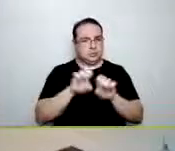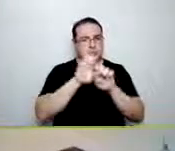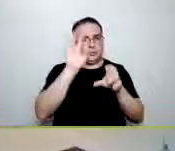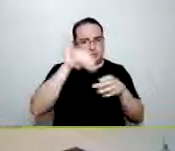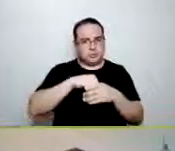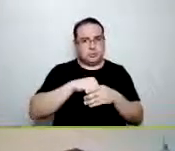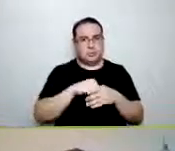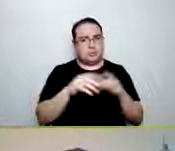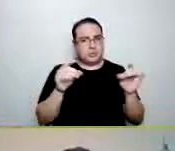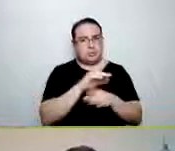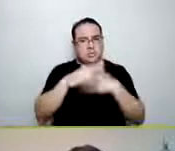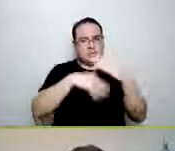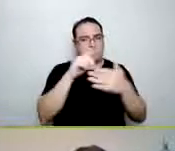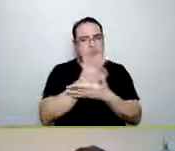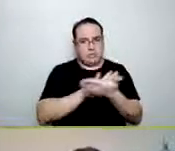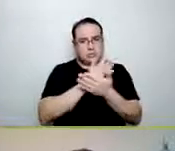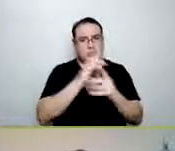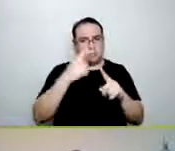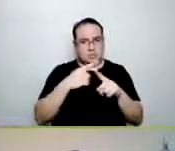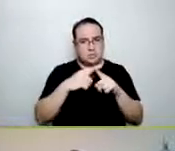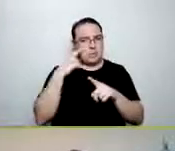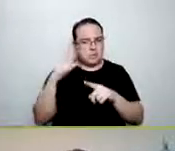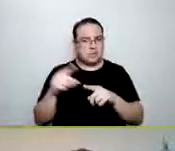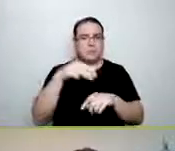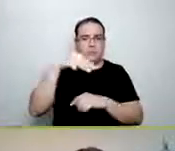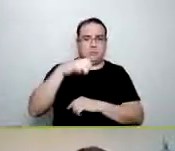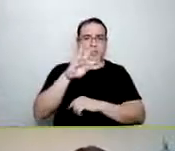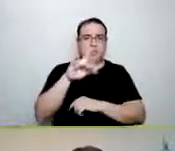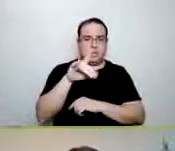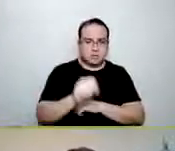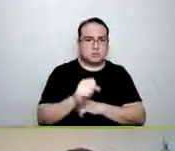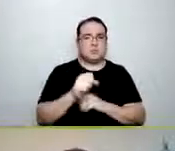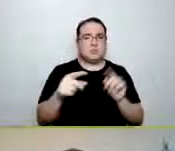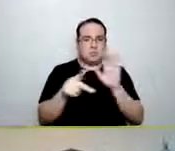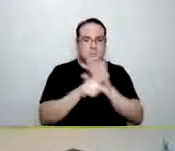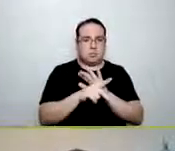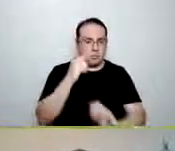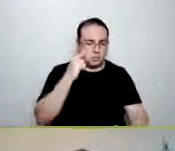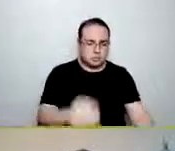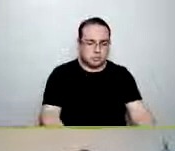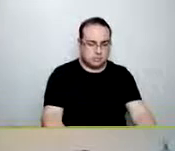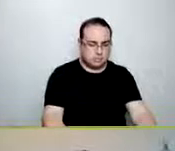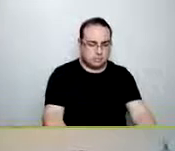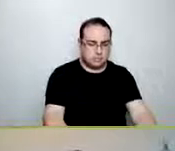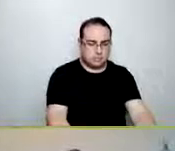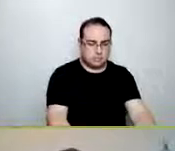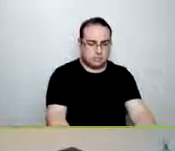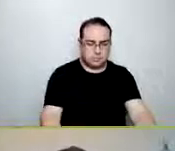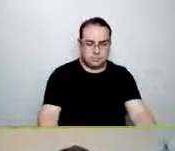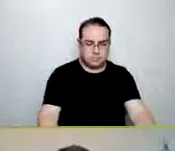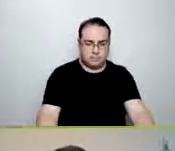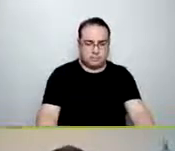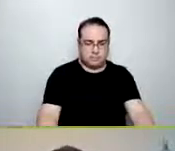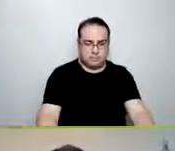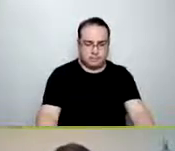programa não está mais sendo desenvolvido, então esses metadados no formato INDI, um formato que foi criado especificamente